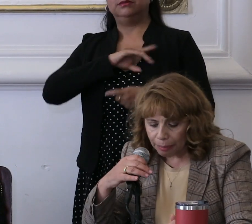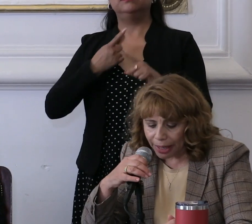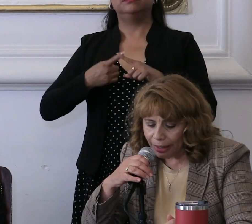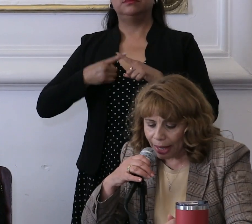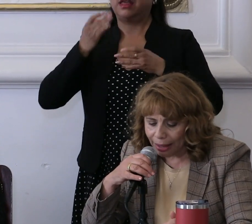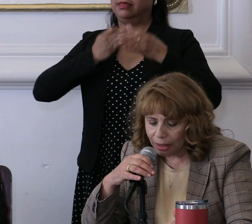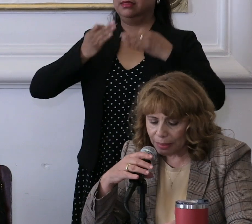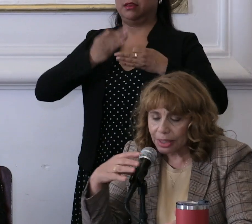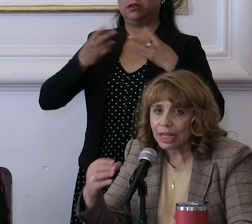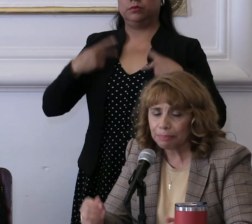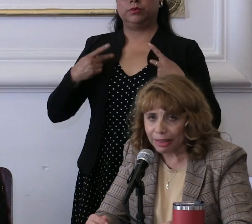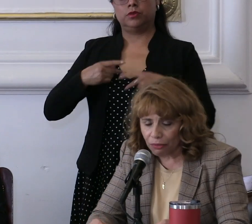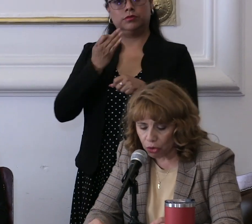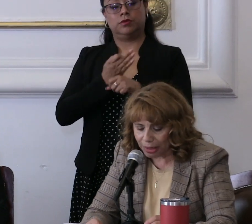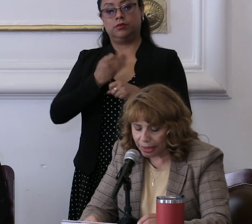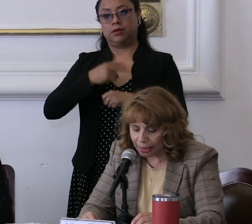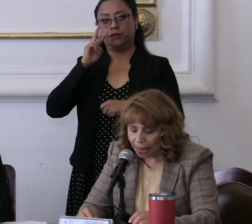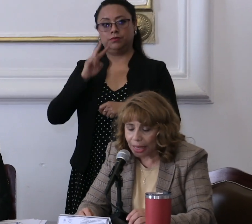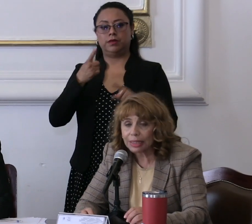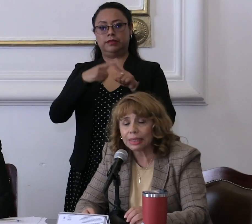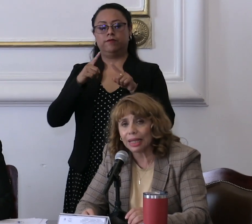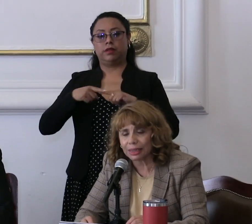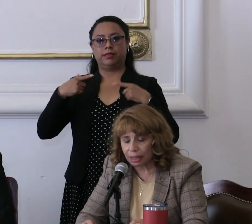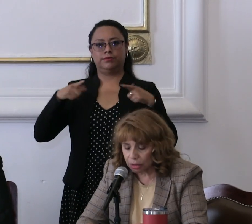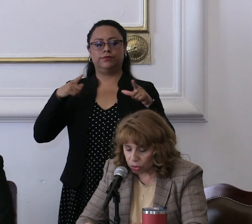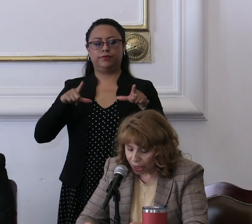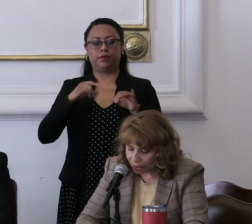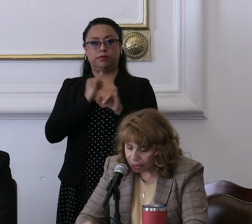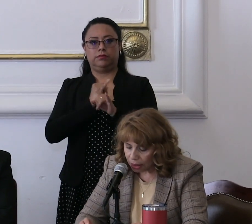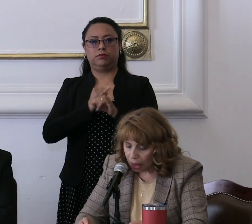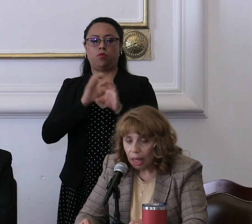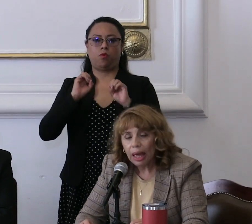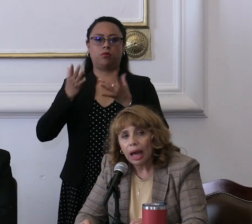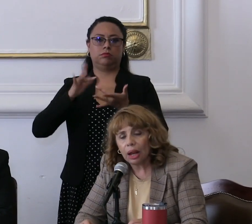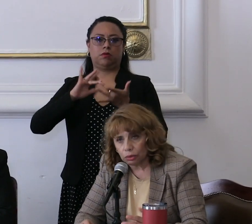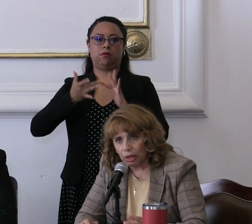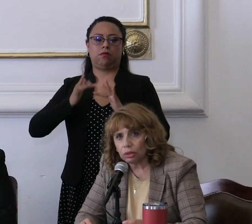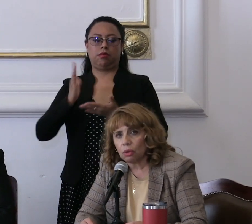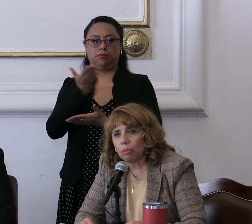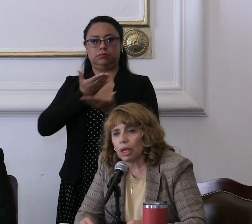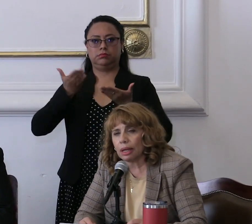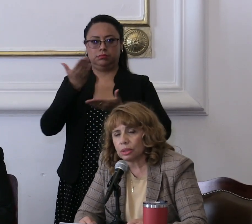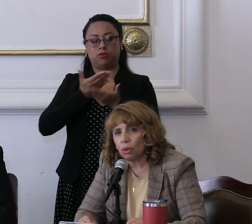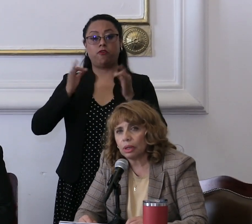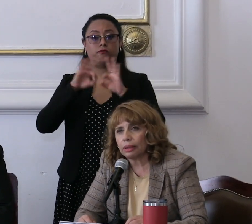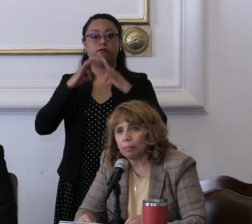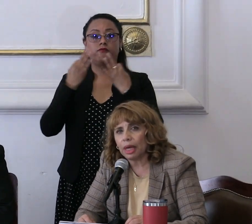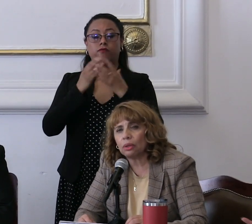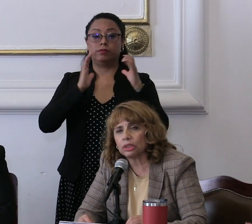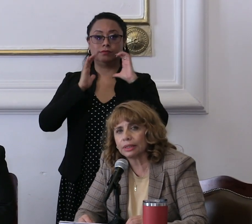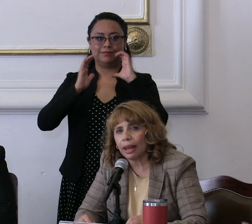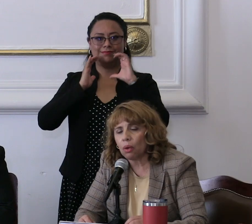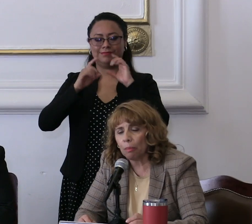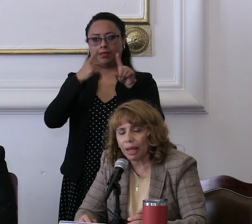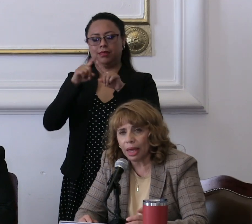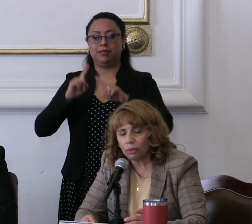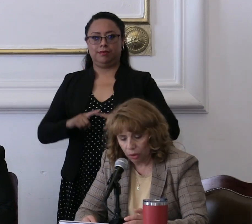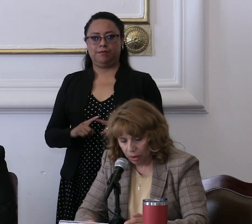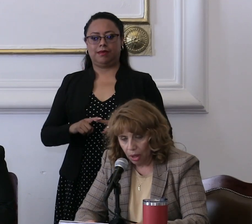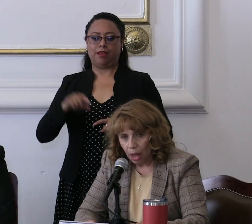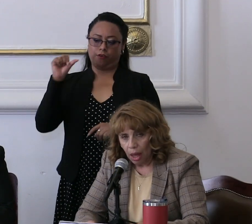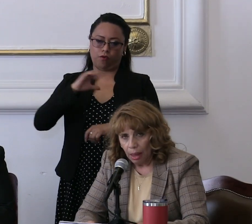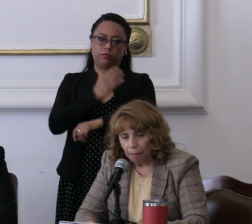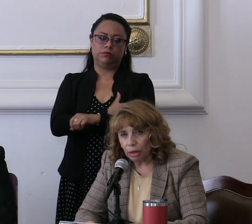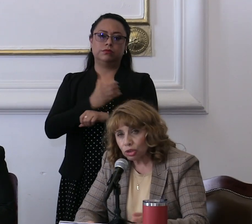nos siguen a través de las plataformas digitales y las redes sociales, a los medios de comunicación que también nos están